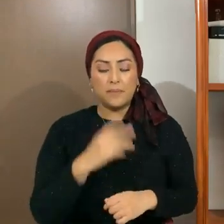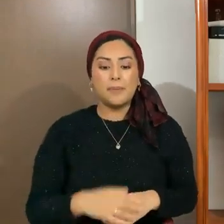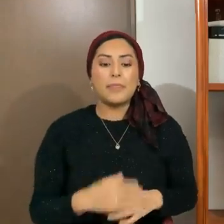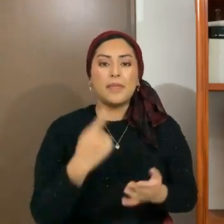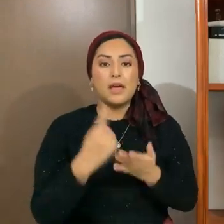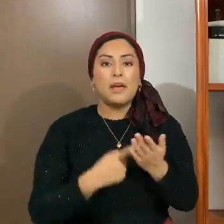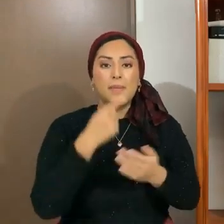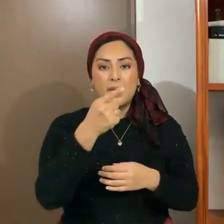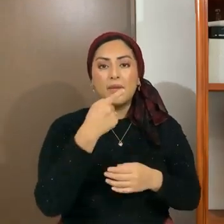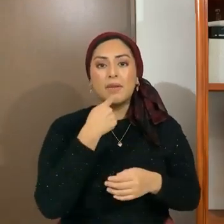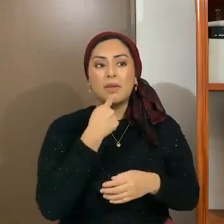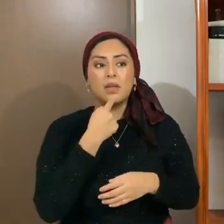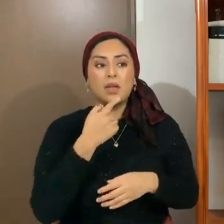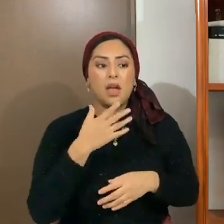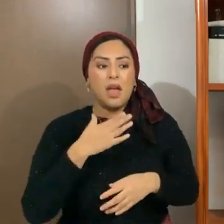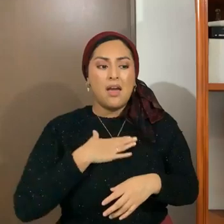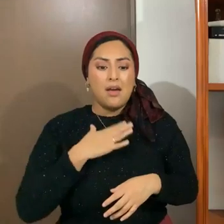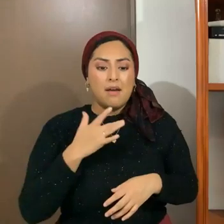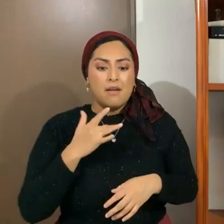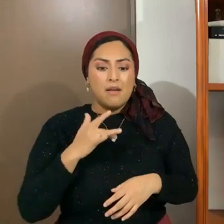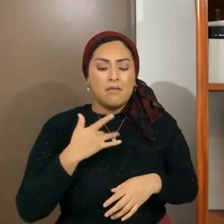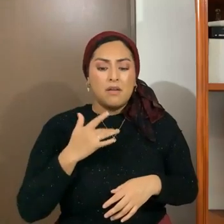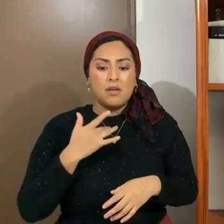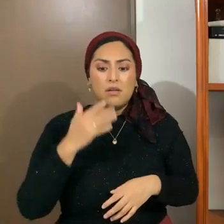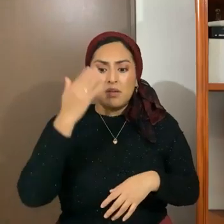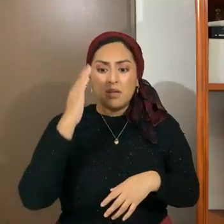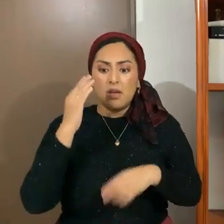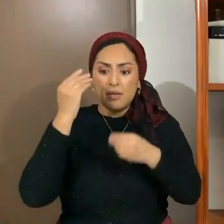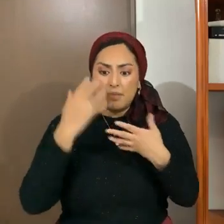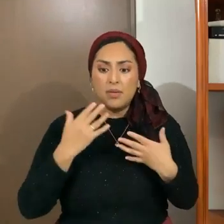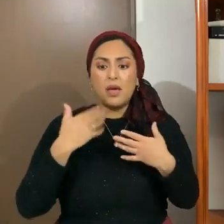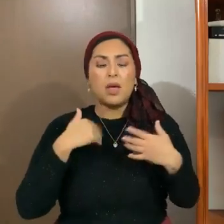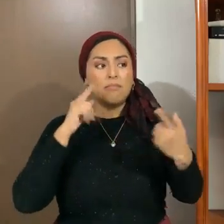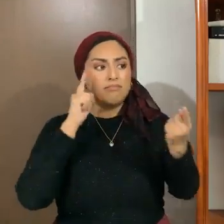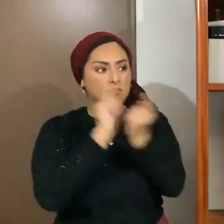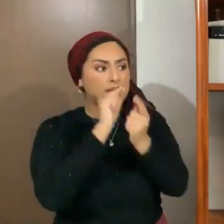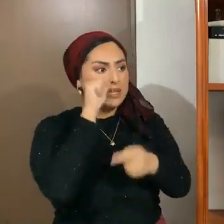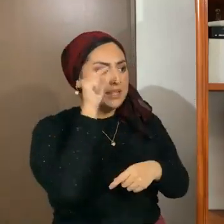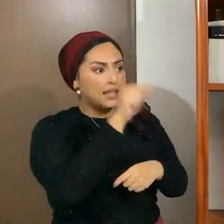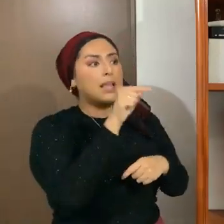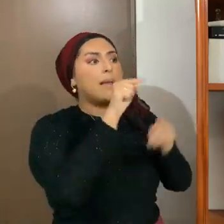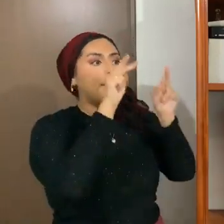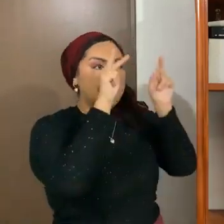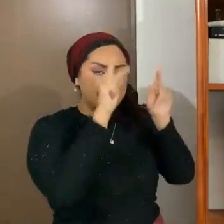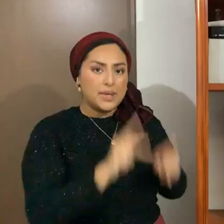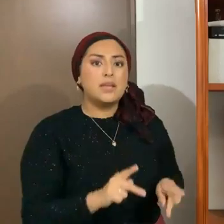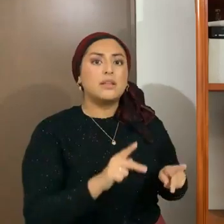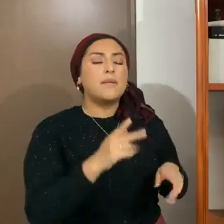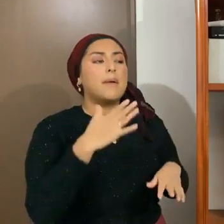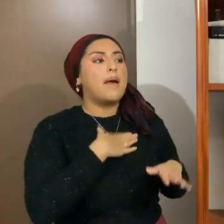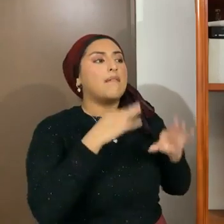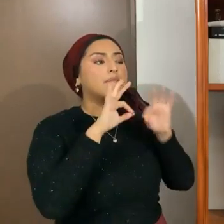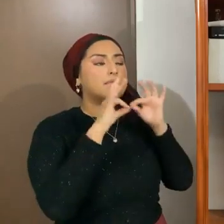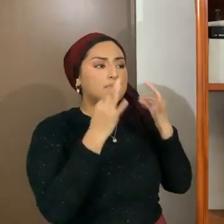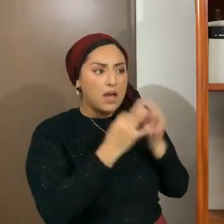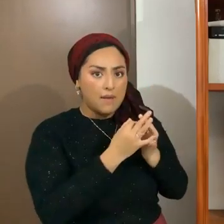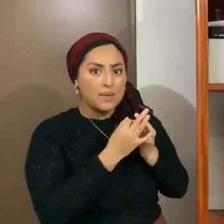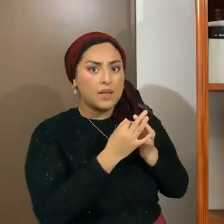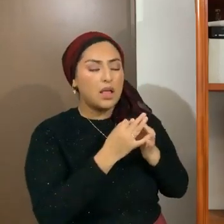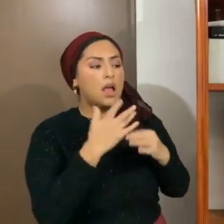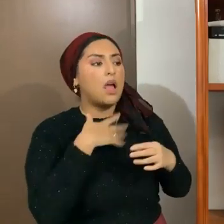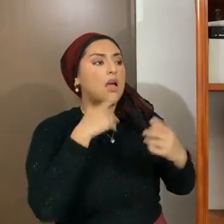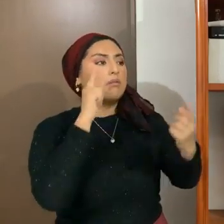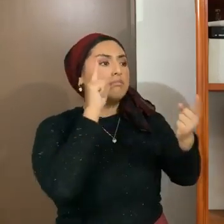tú dices, es que yo tengo este sentir del Eterno y Él quiere que yo le vaya a hablar a mis vecinos, a mis familiares, que le